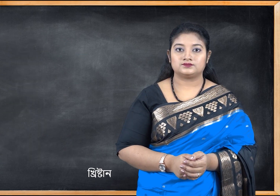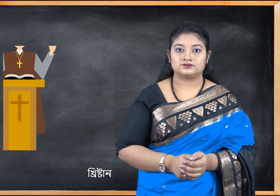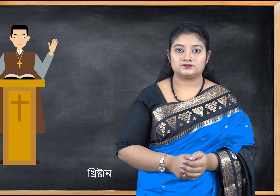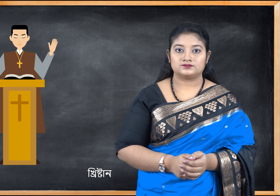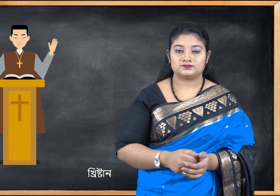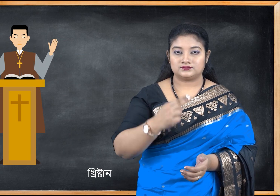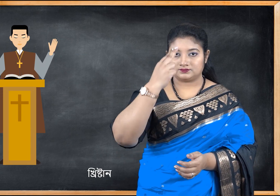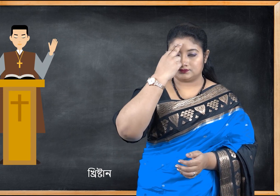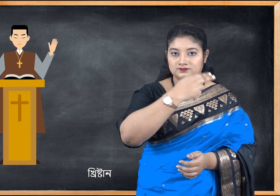খ্রিস্টান,